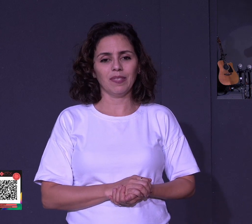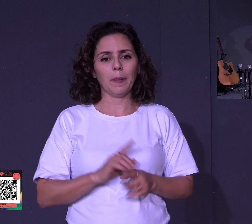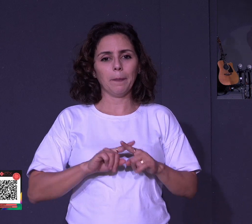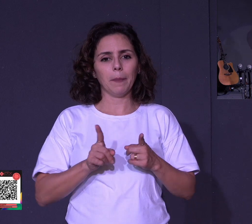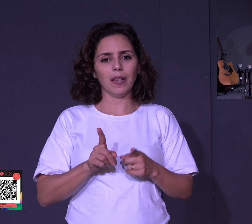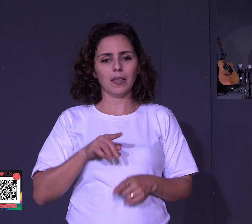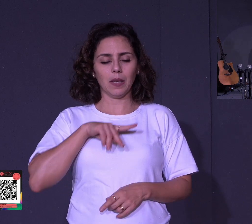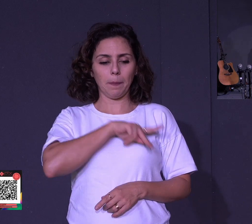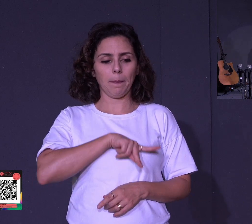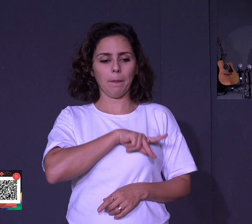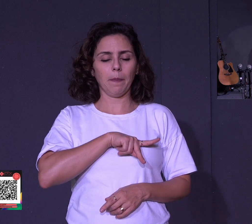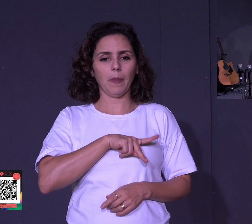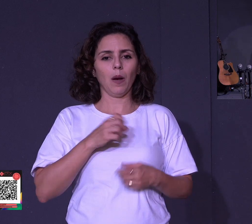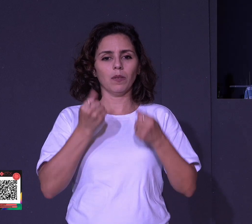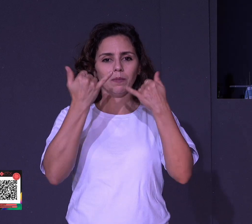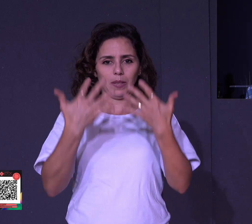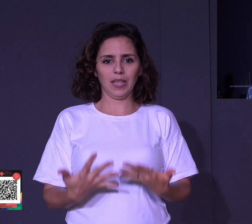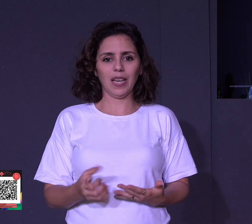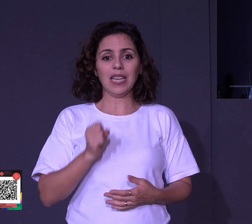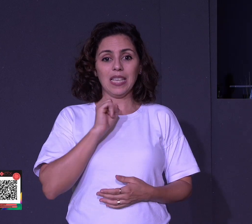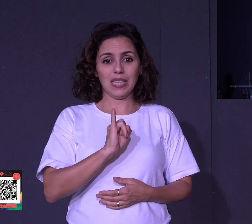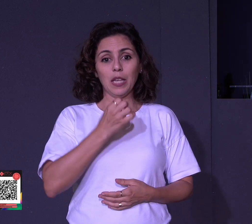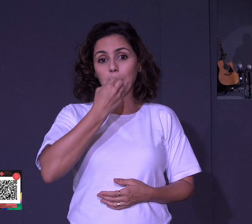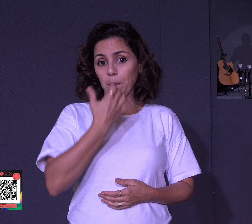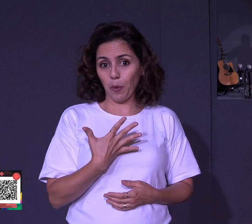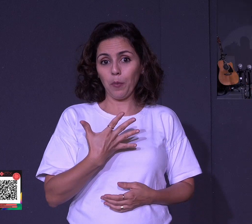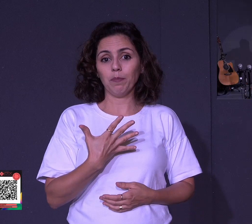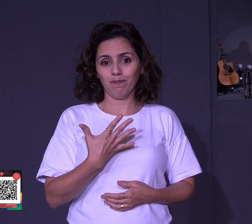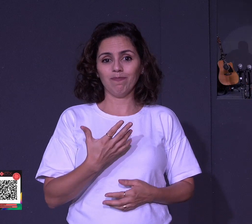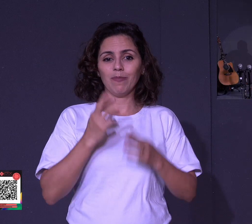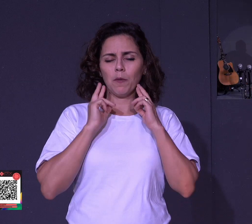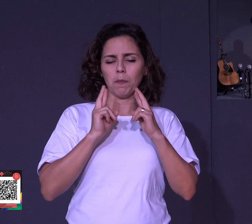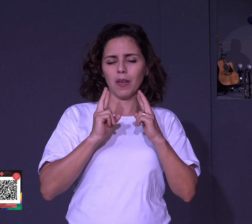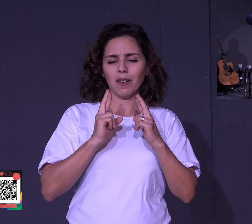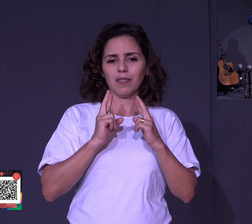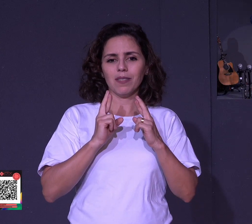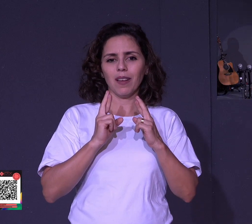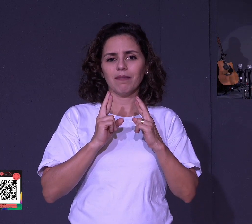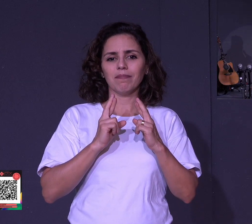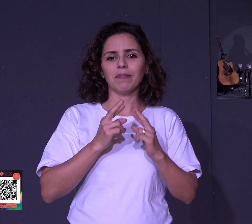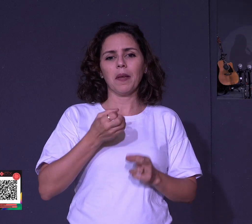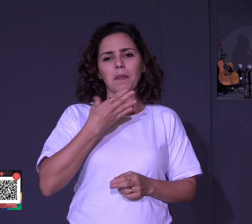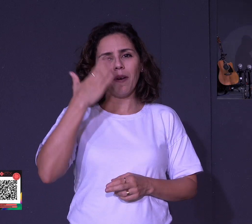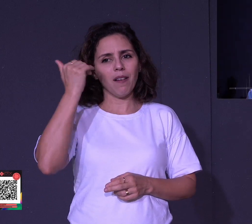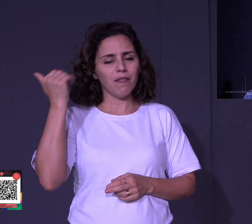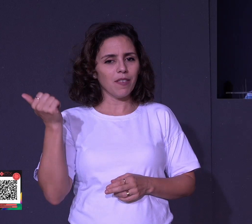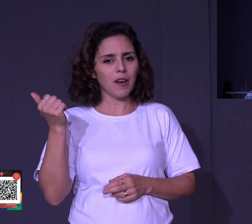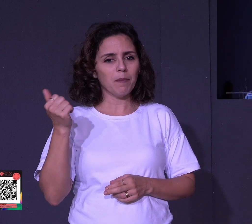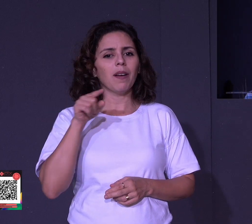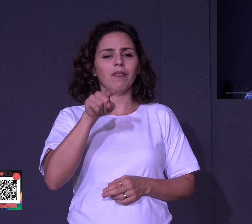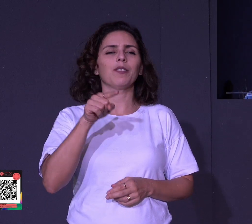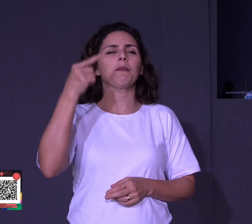Nisso pensai. No mundo tão promíscuo, podre, no mundo tão